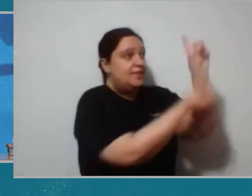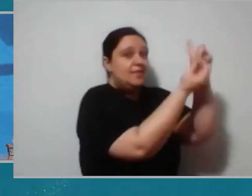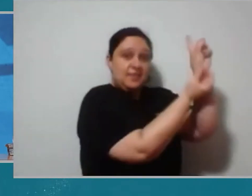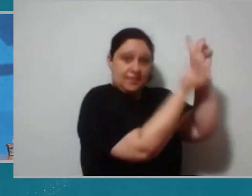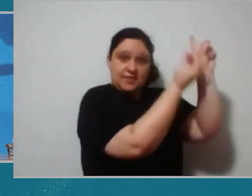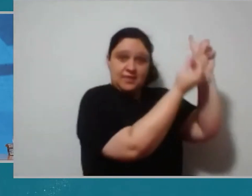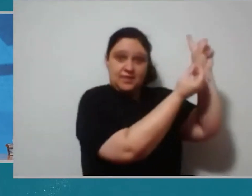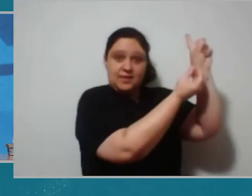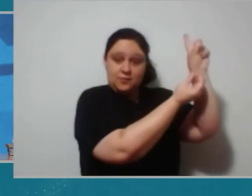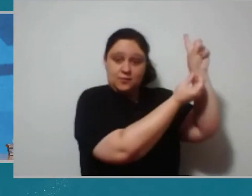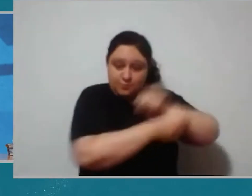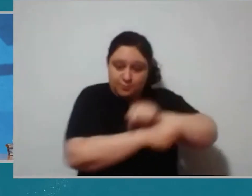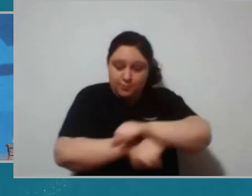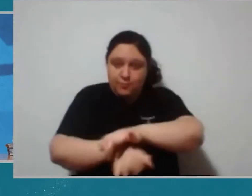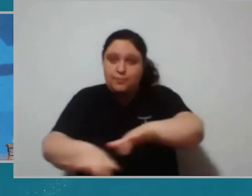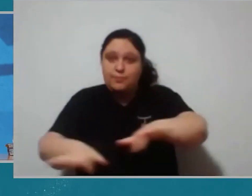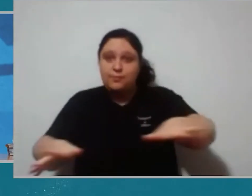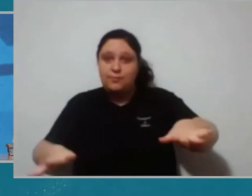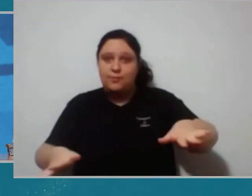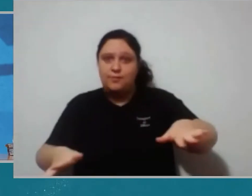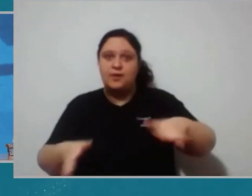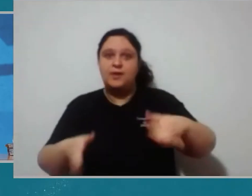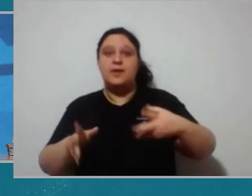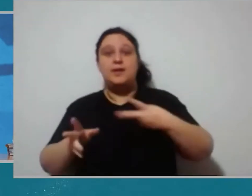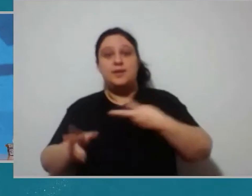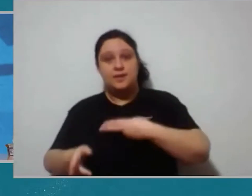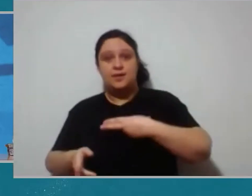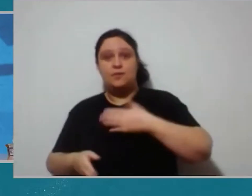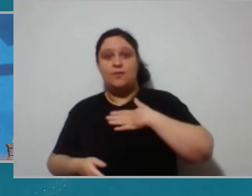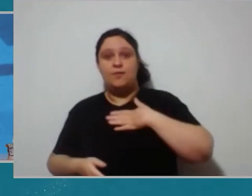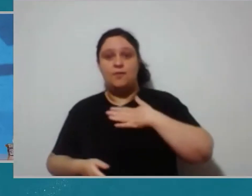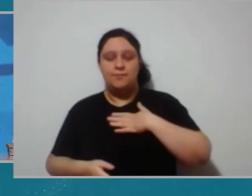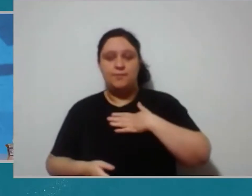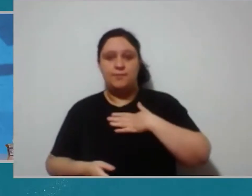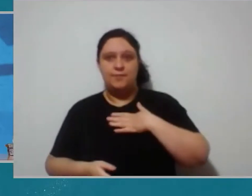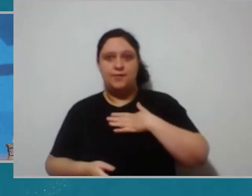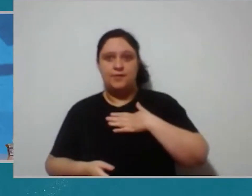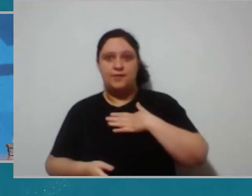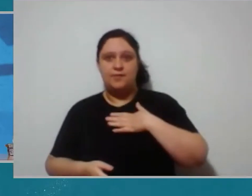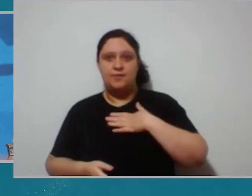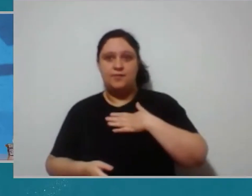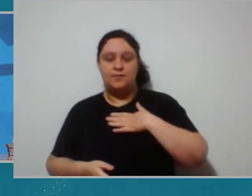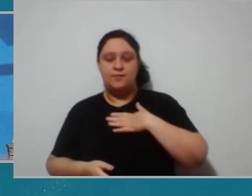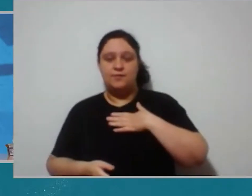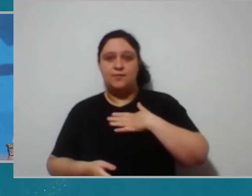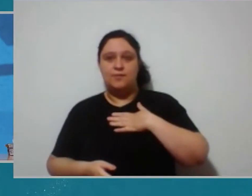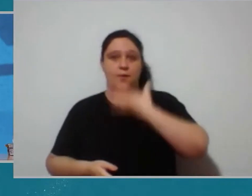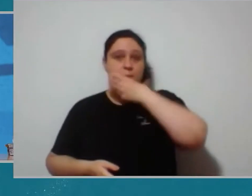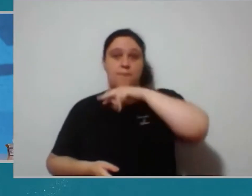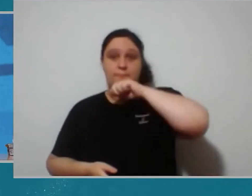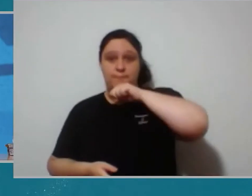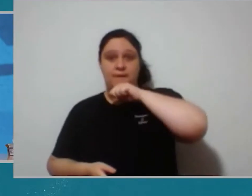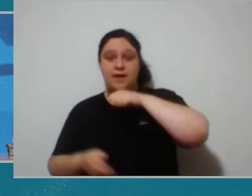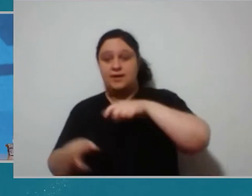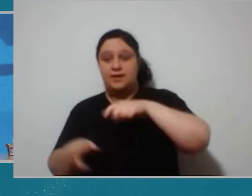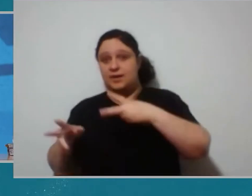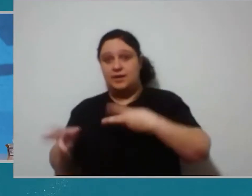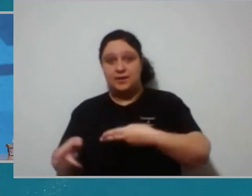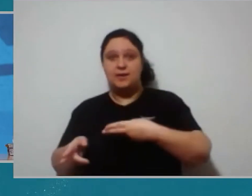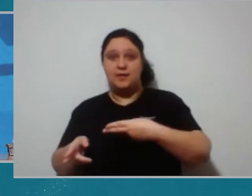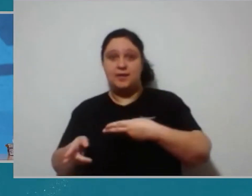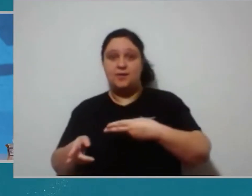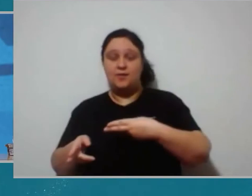é o pai celeste. E agora os discípulos podem ter a vida do